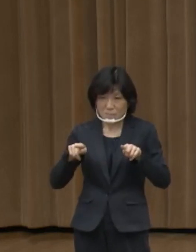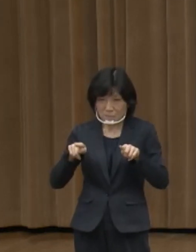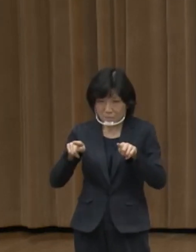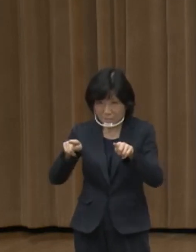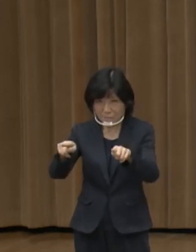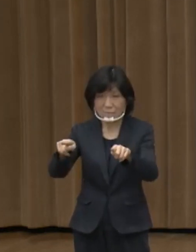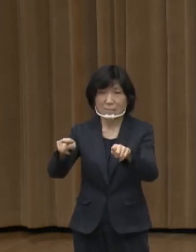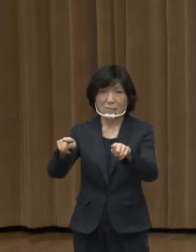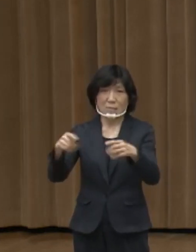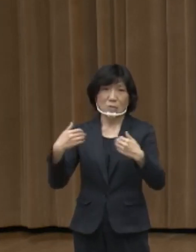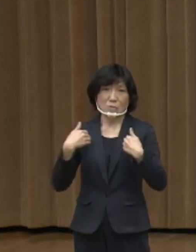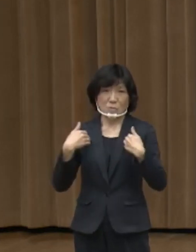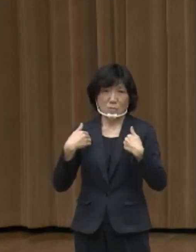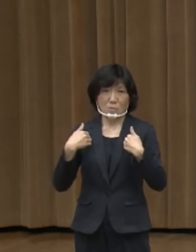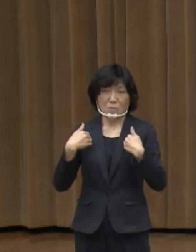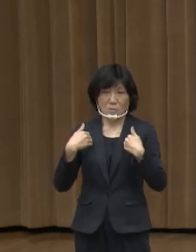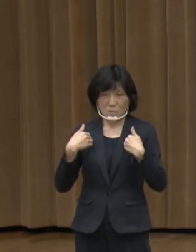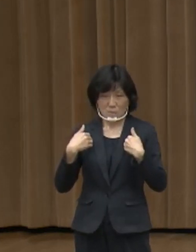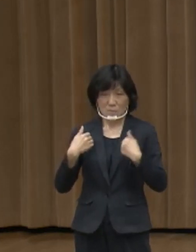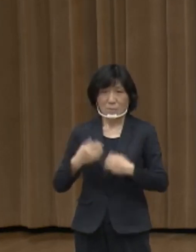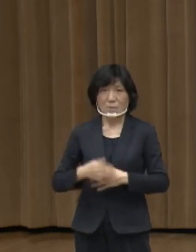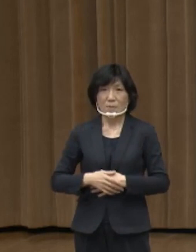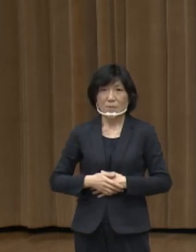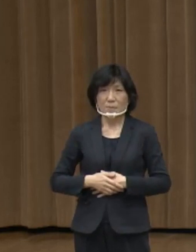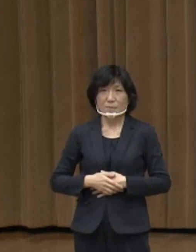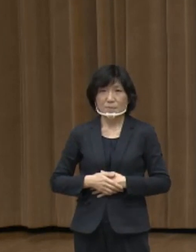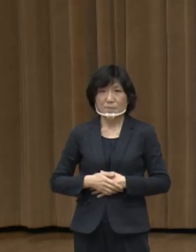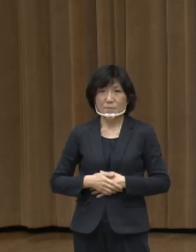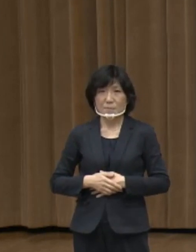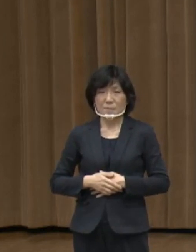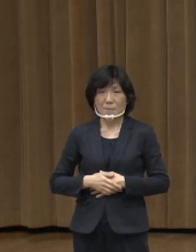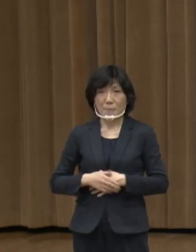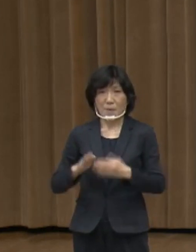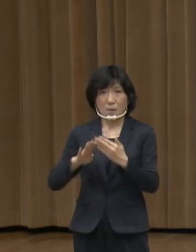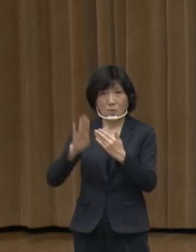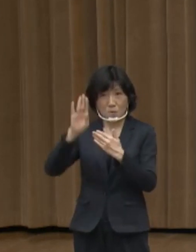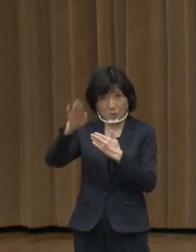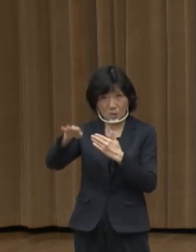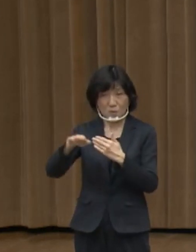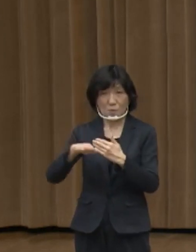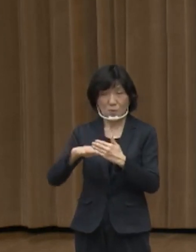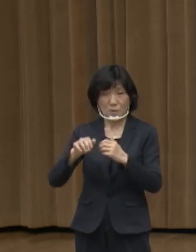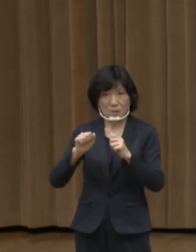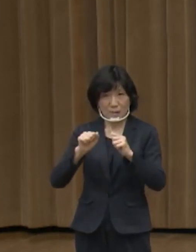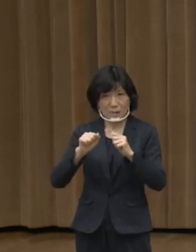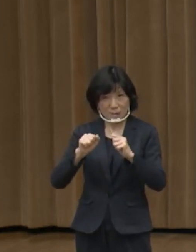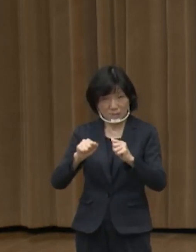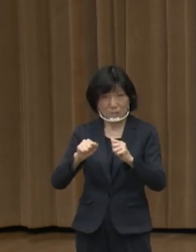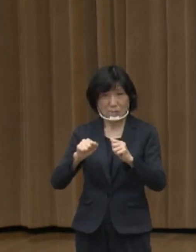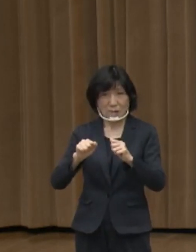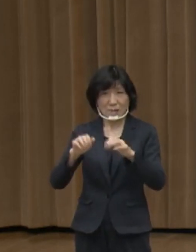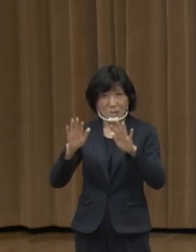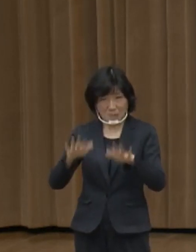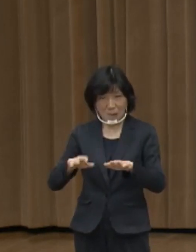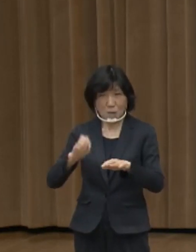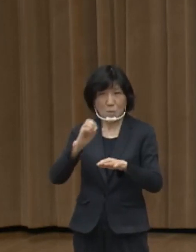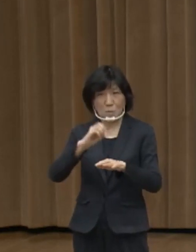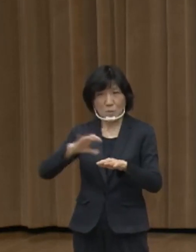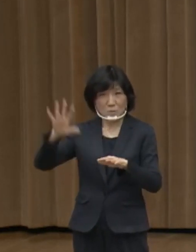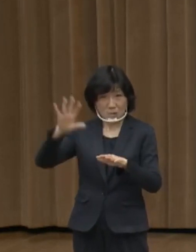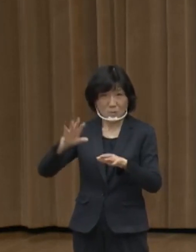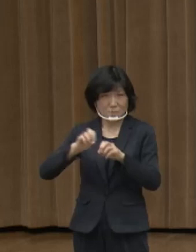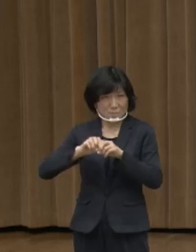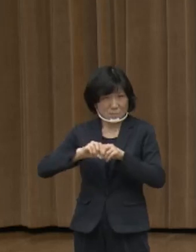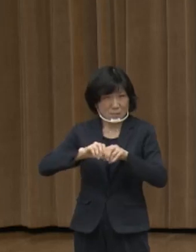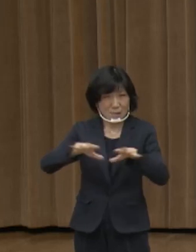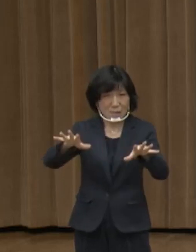ていくと私どもは考えており、この年明けから猛威を振るってきたオミクロン株、これ